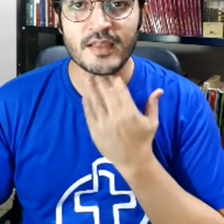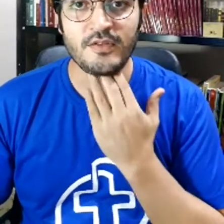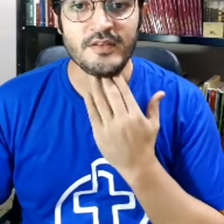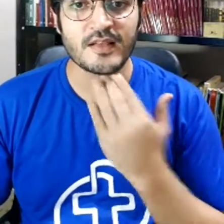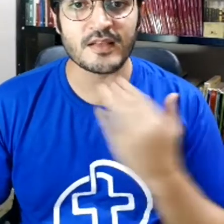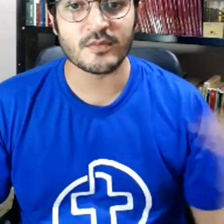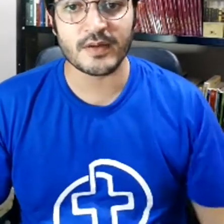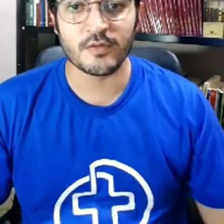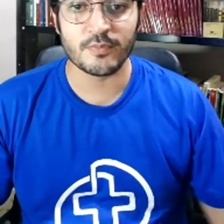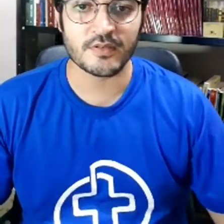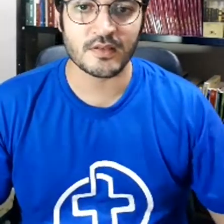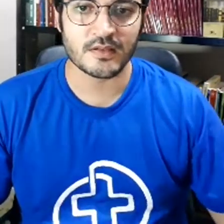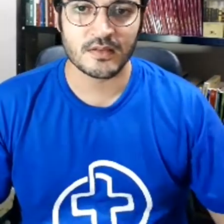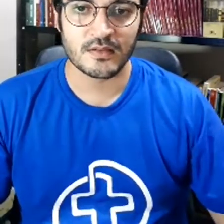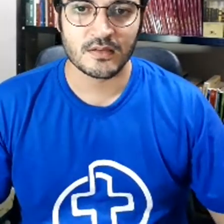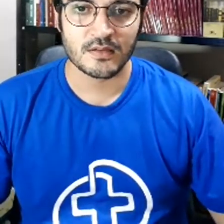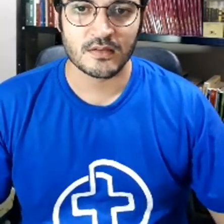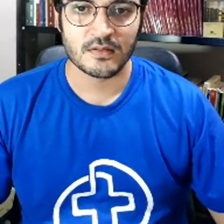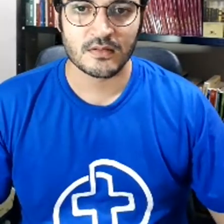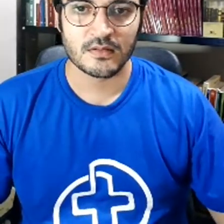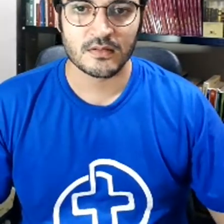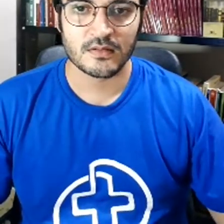a solicitação para que eu possa...